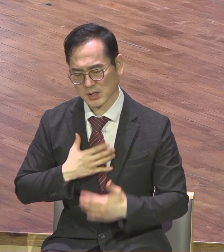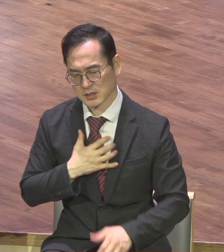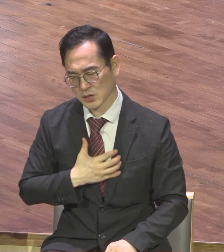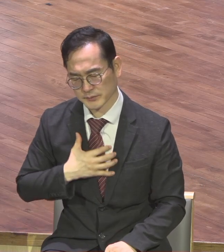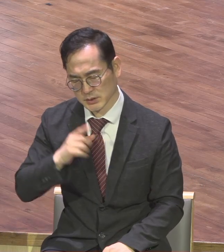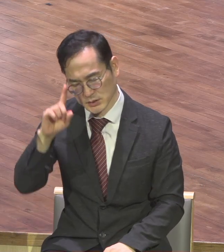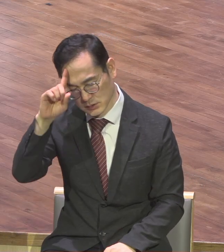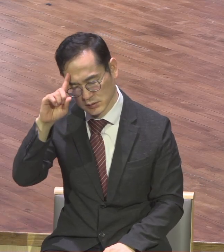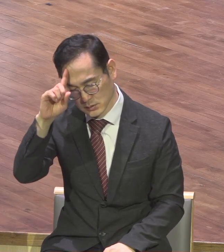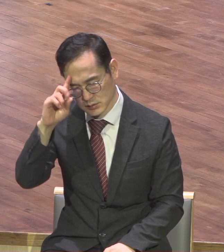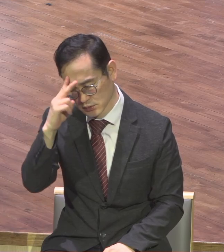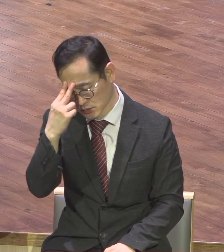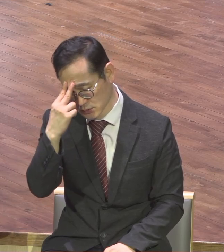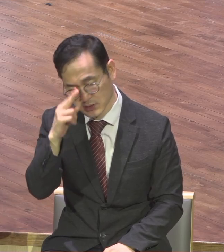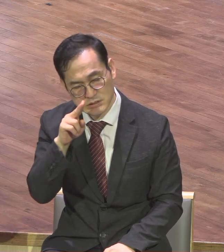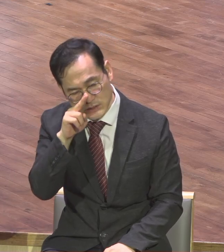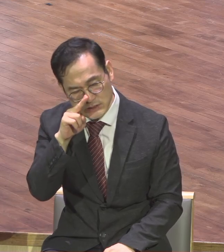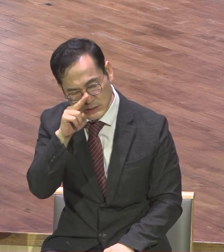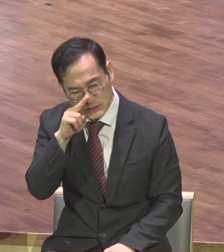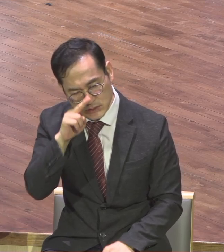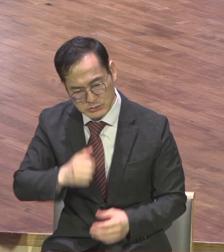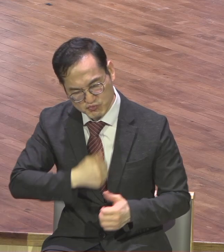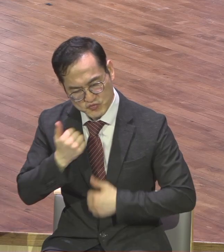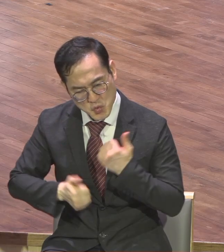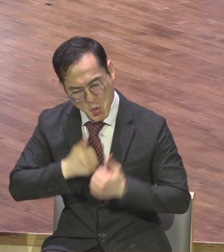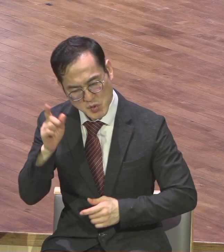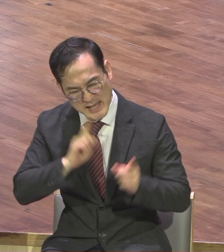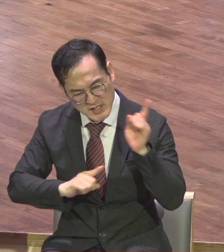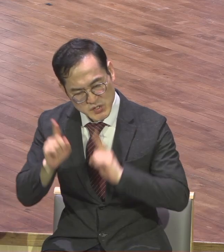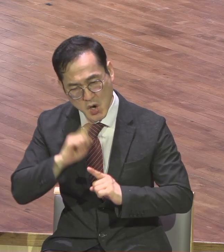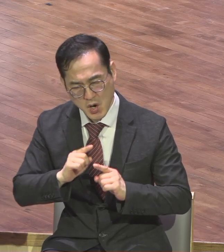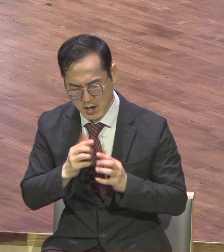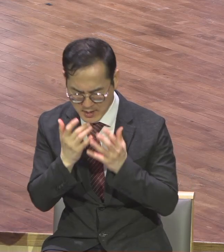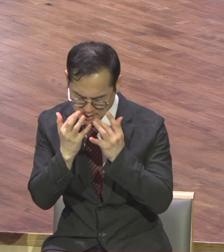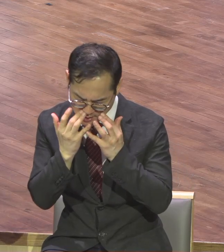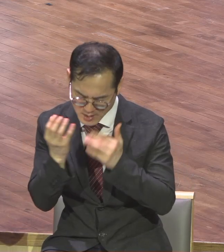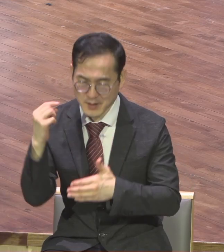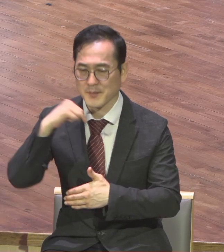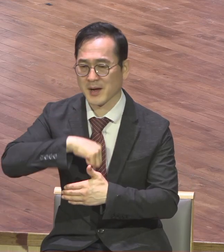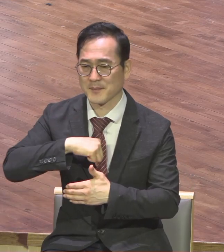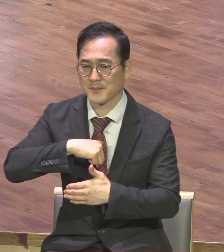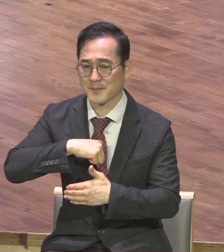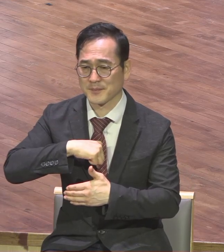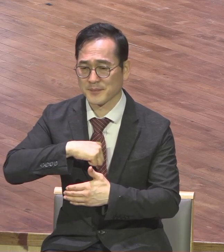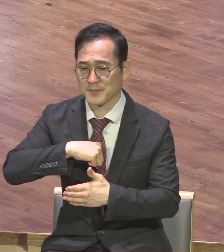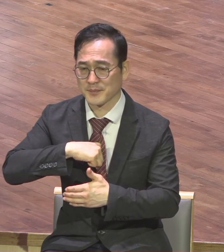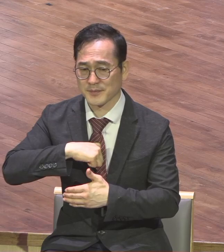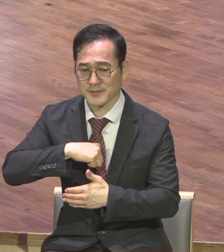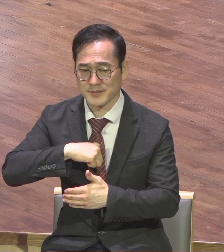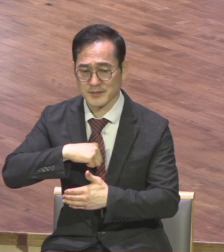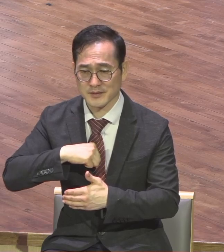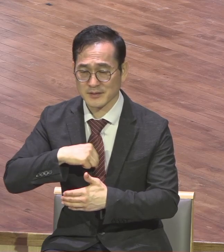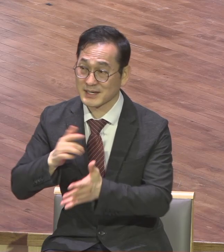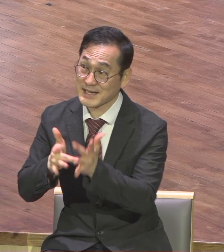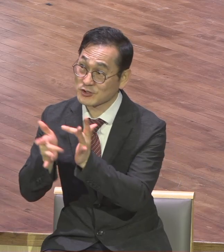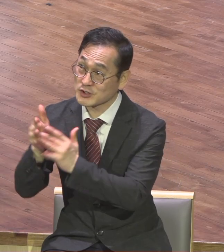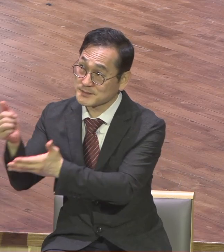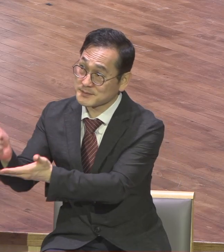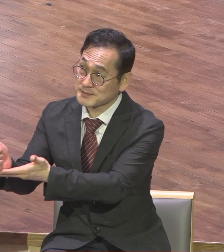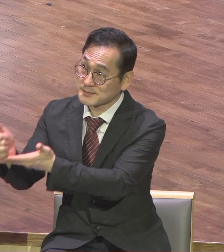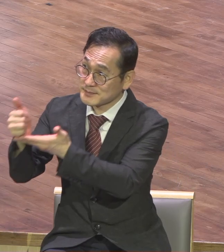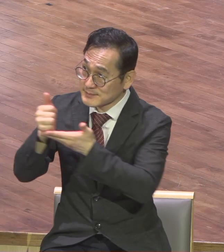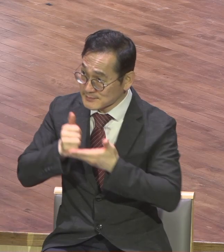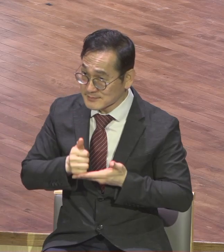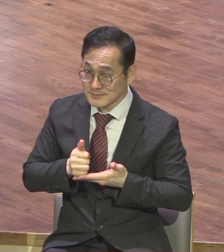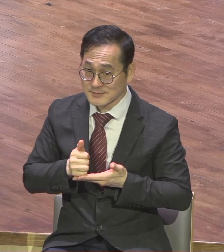염려와 걱정과 시기와 질투와 분노와 상처와 이 아픔을 쓰레기를 다 가지고 있었는데 예수 그리스도를